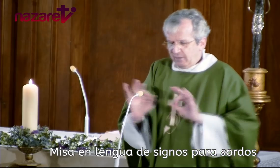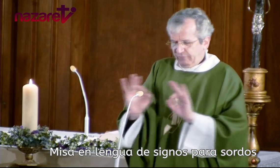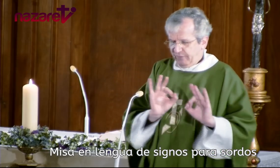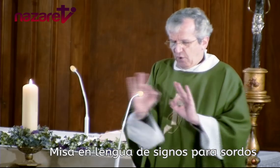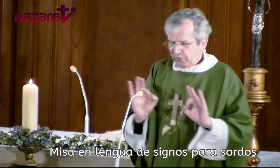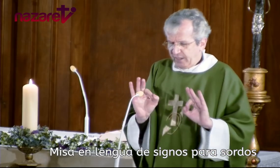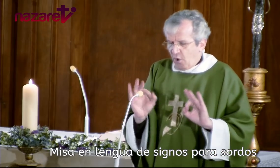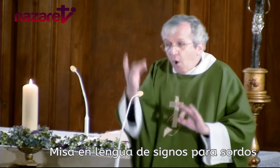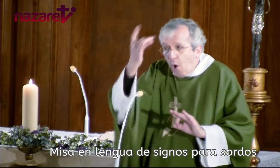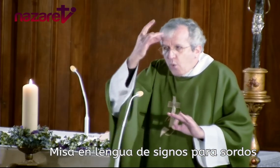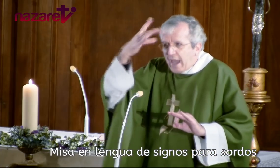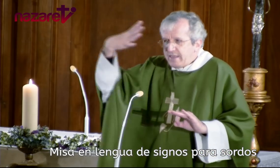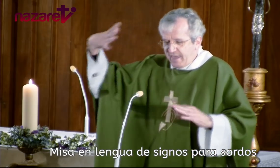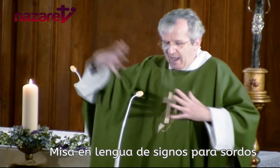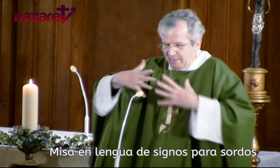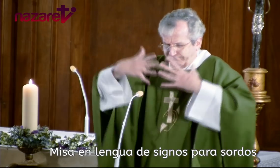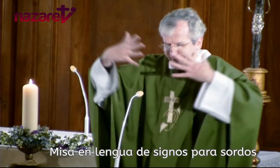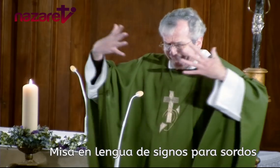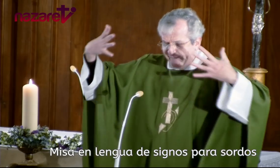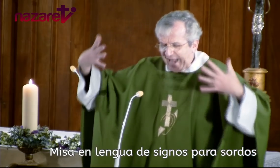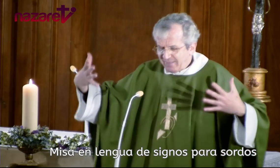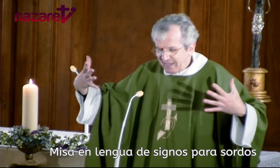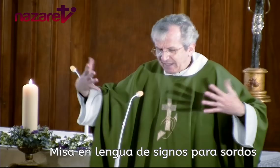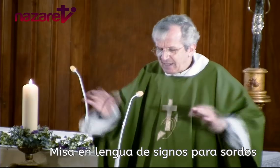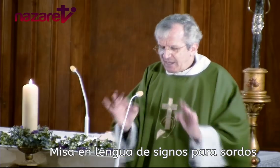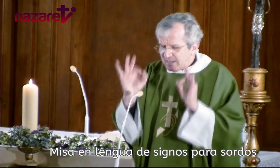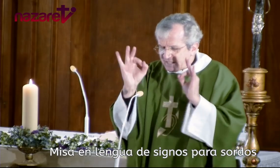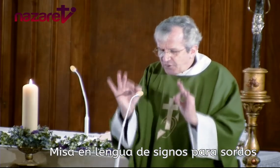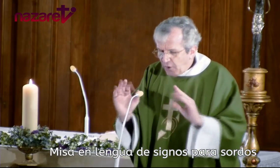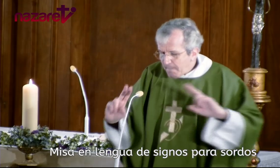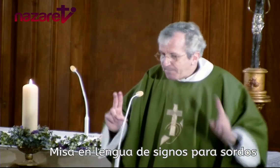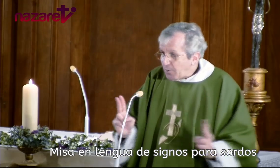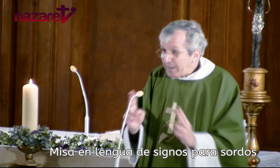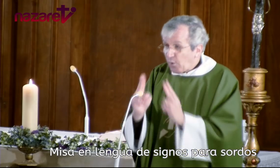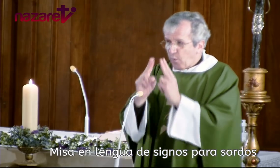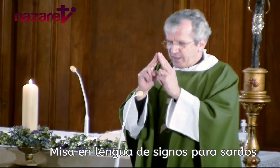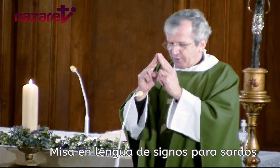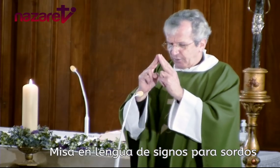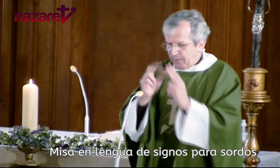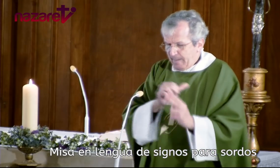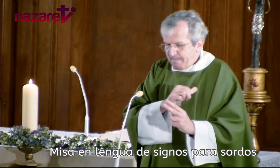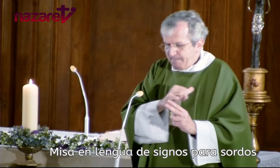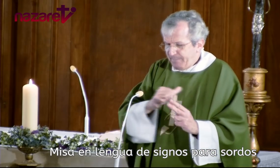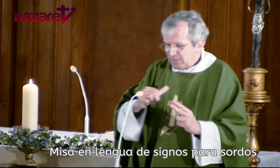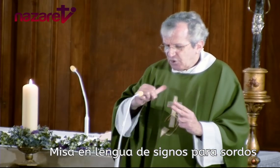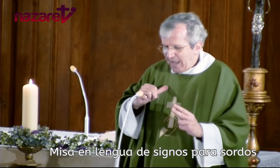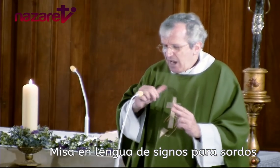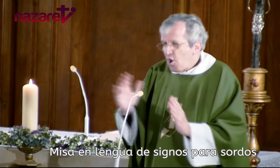de orden, o una idea grande, sino por un encuentro personal